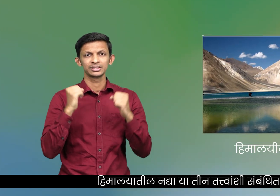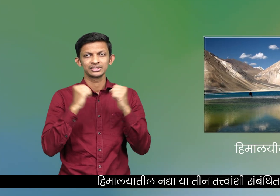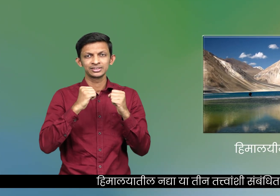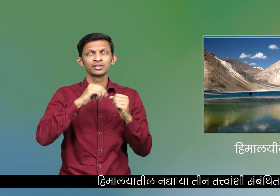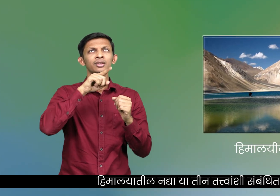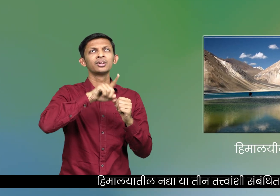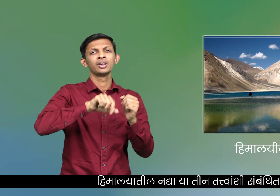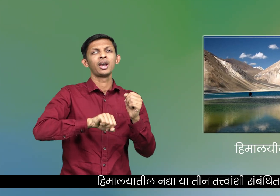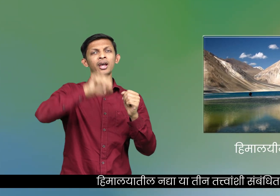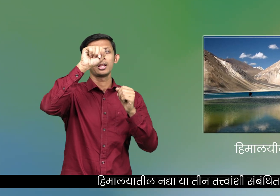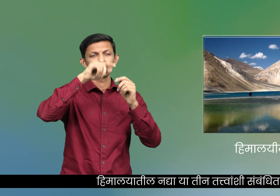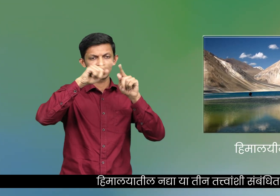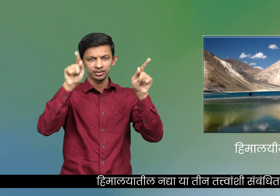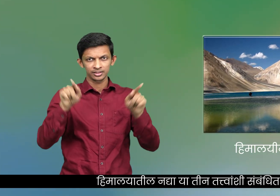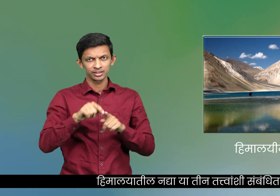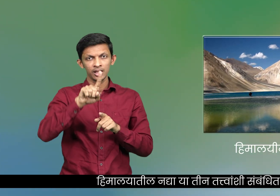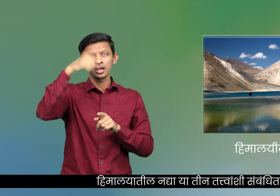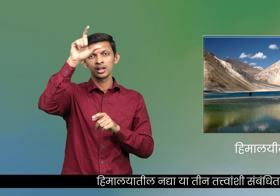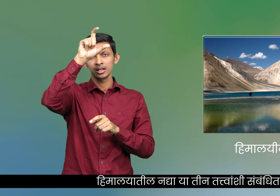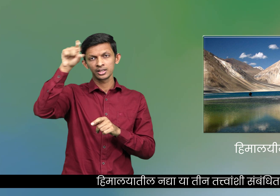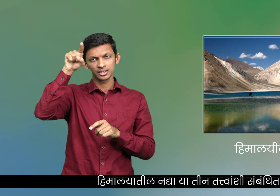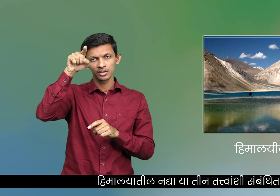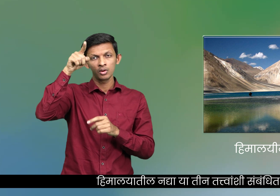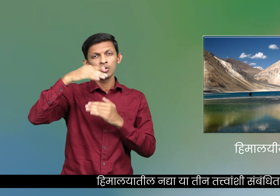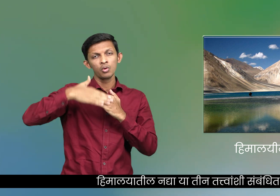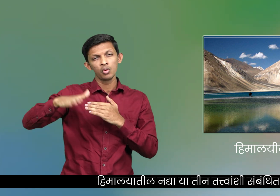हिमालयातील नद्या या 3 तत्वांशी संबंधित आहेत.